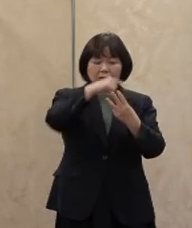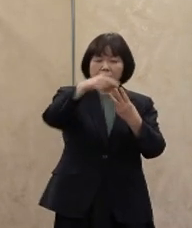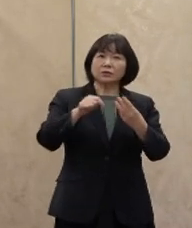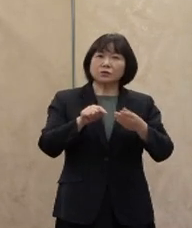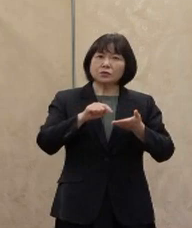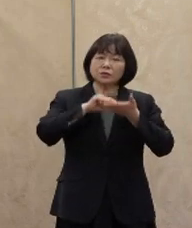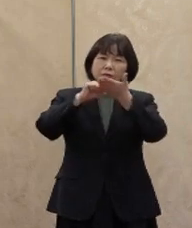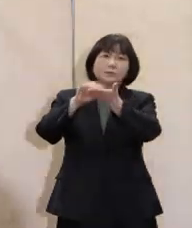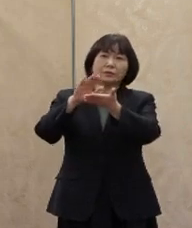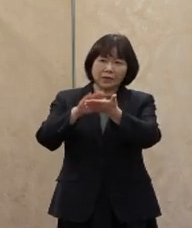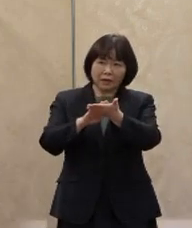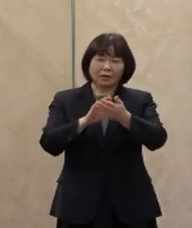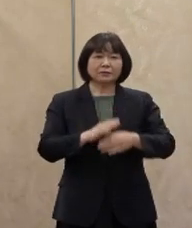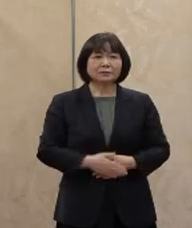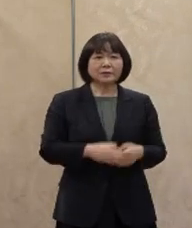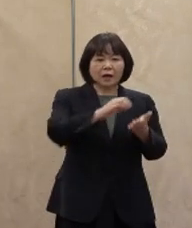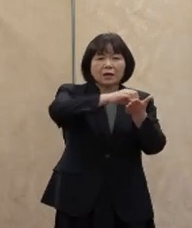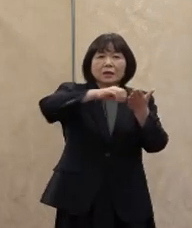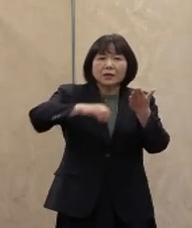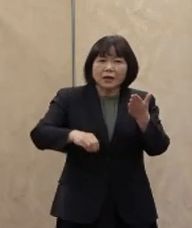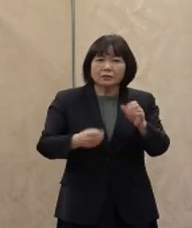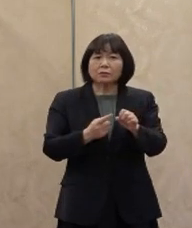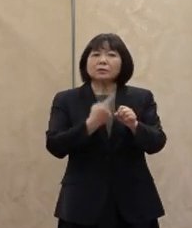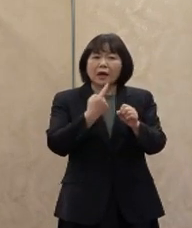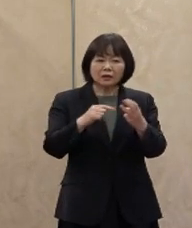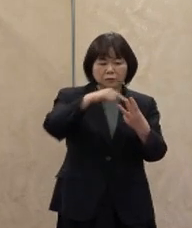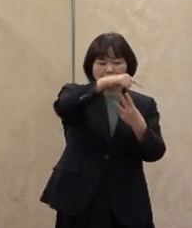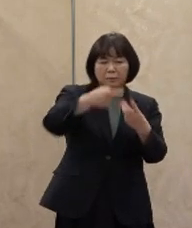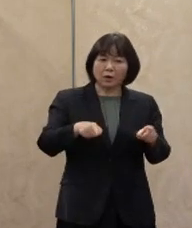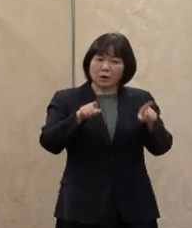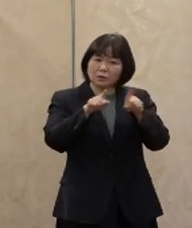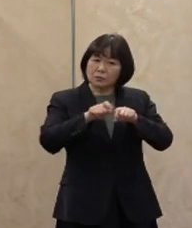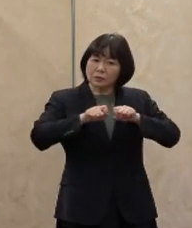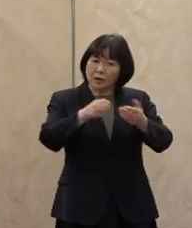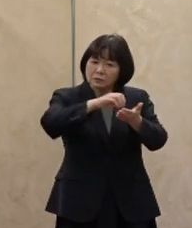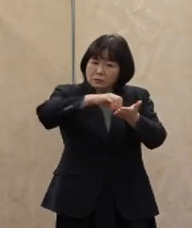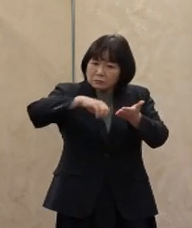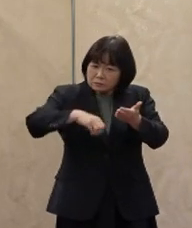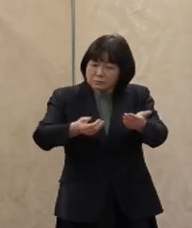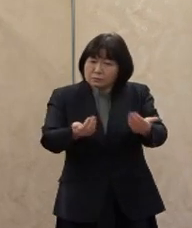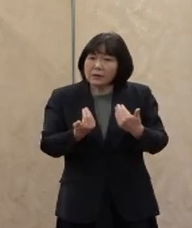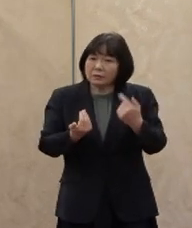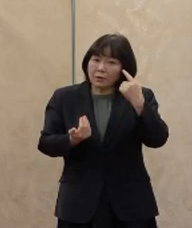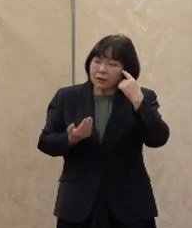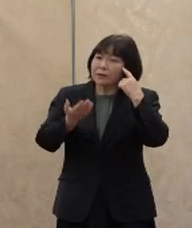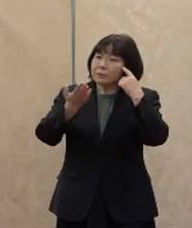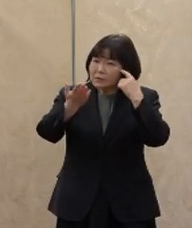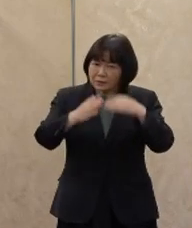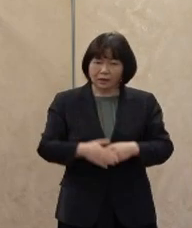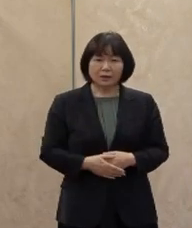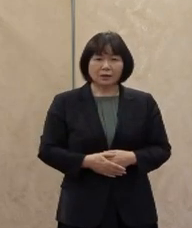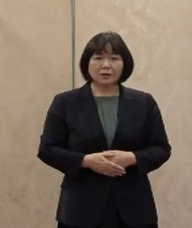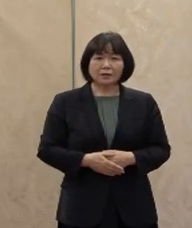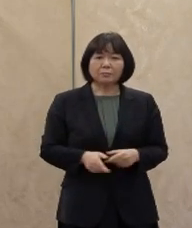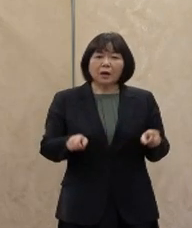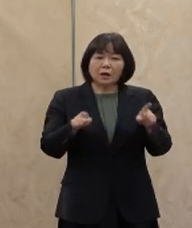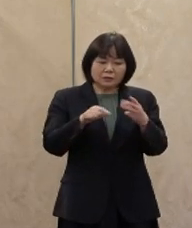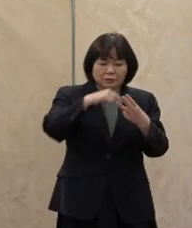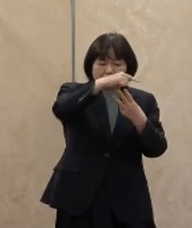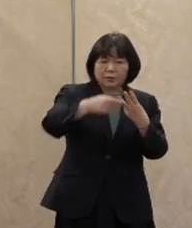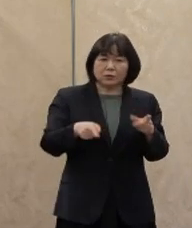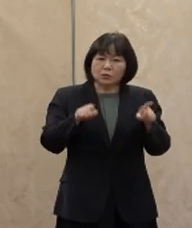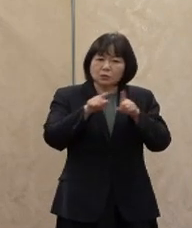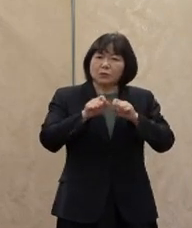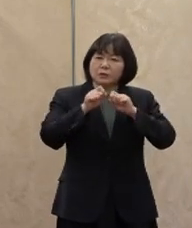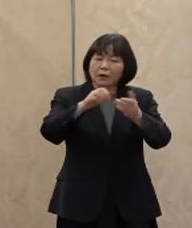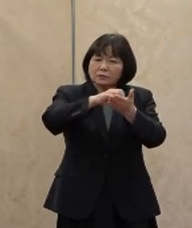ました。で解除のタイミングについても、これはやっぱり足並みを揃えて一斉解除すべきだというふうにお考えなのか、でもしも一斉解除すべきだということであれば、